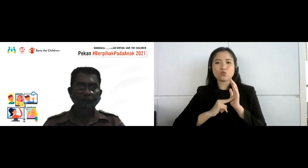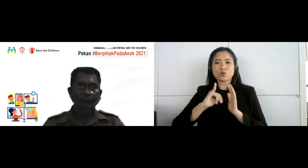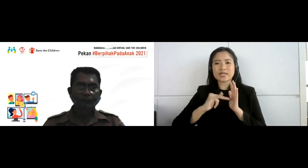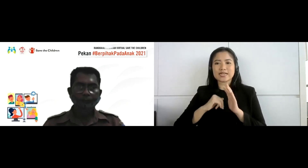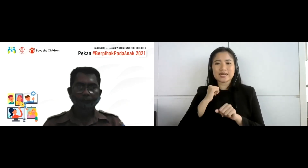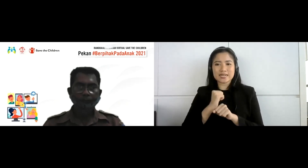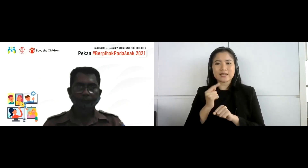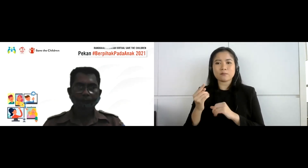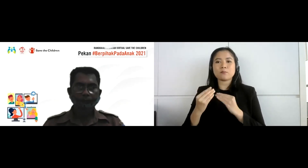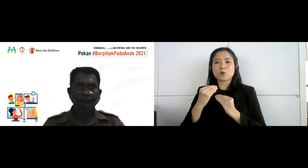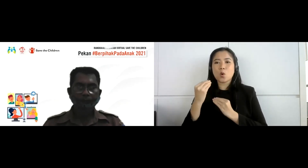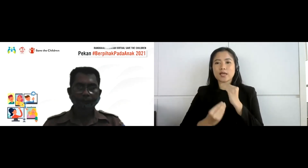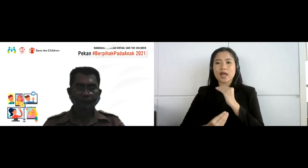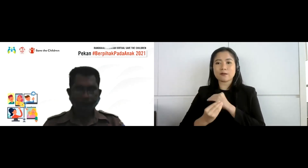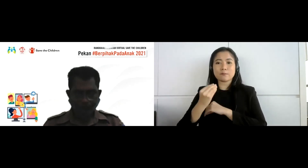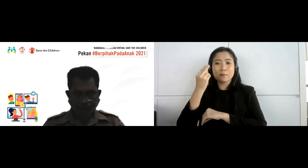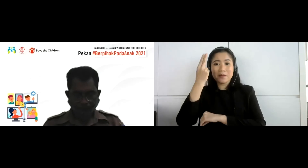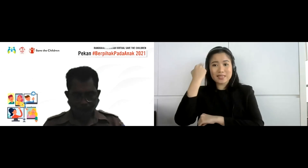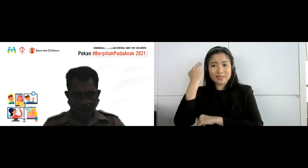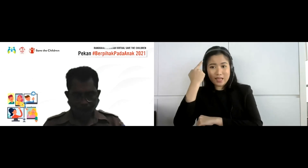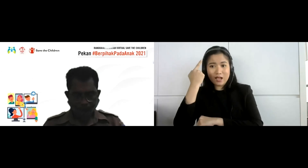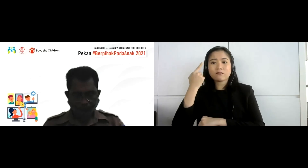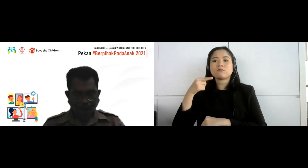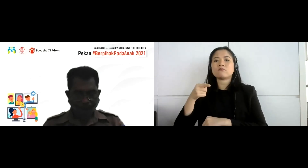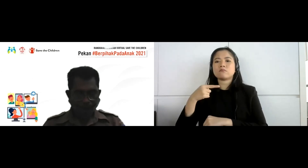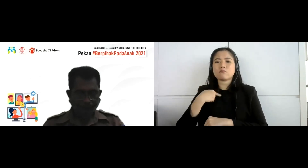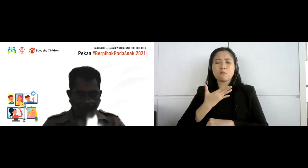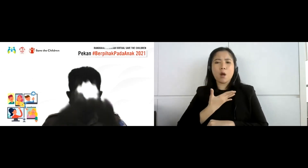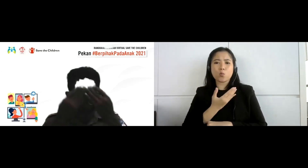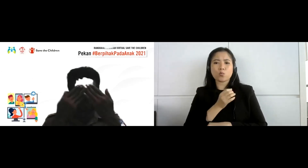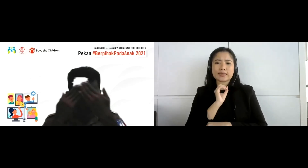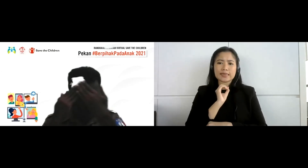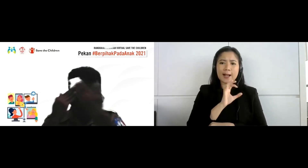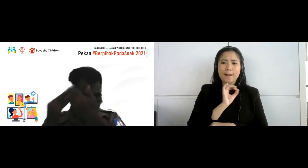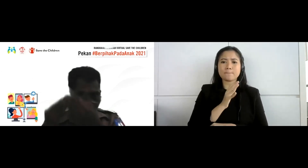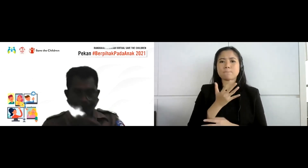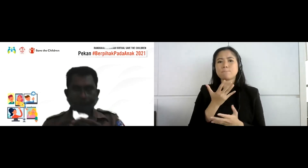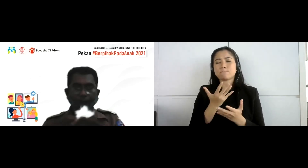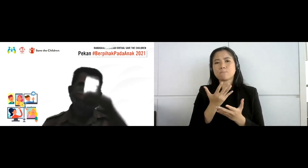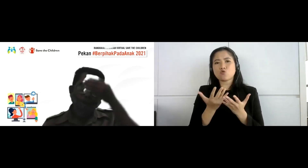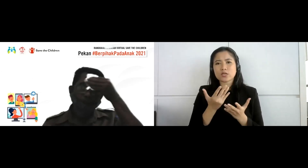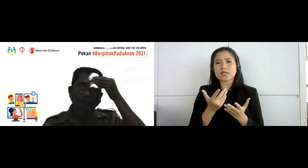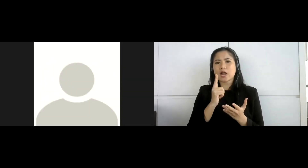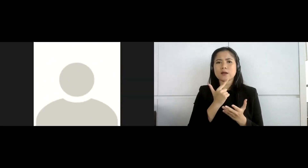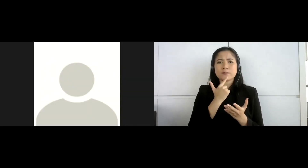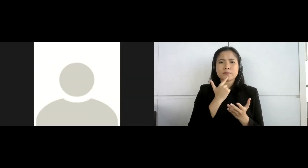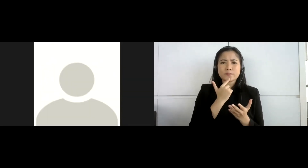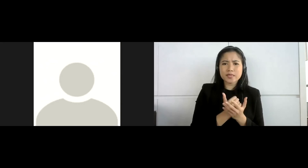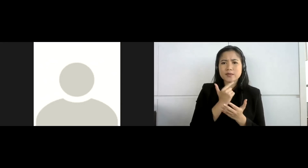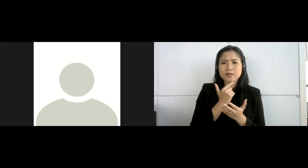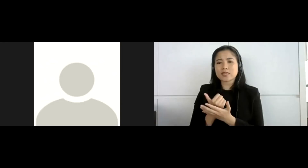dari perwakilan pemerintah untuk menanggapi apa saja mungkin yang esensial yang bisa